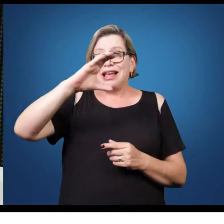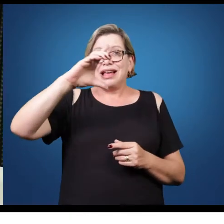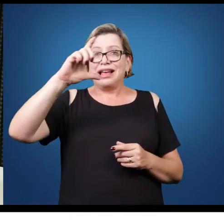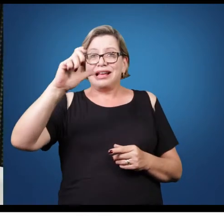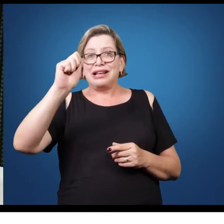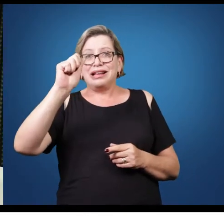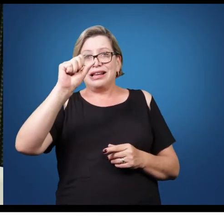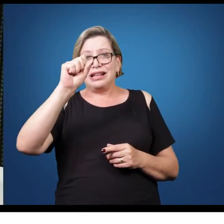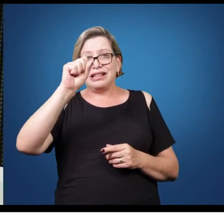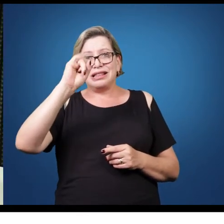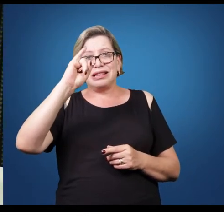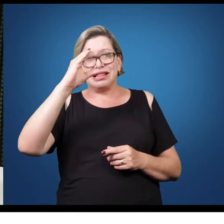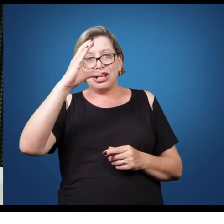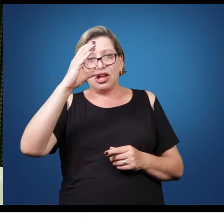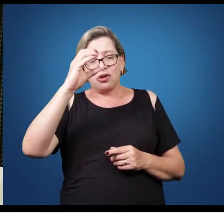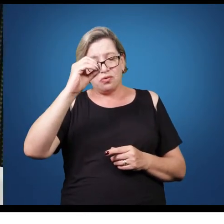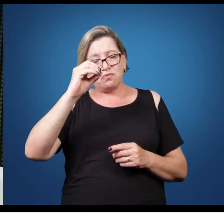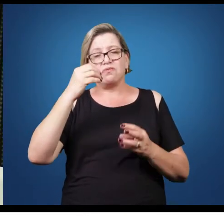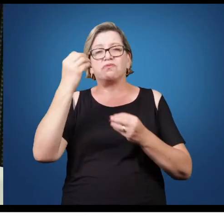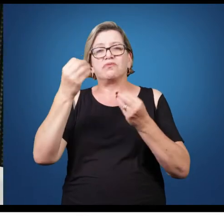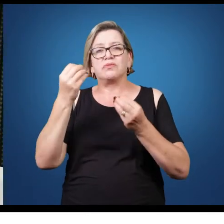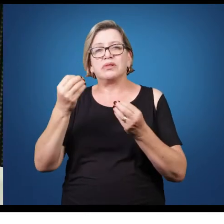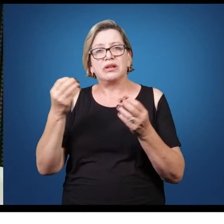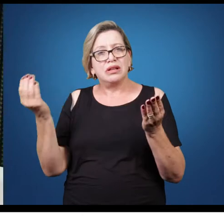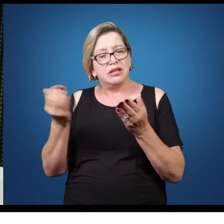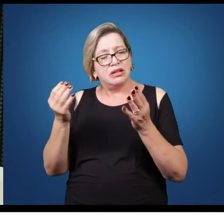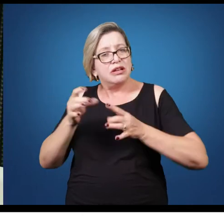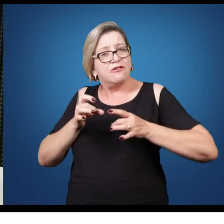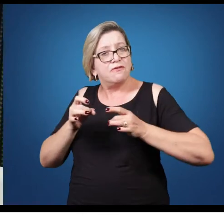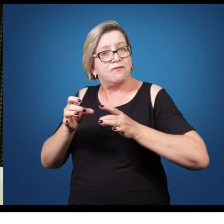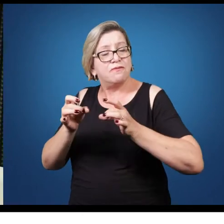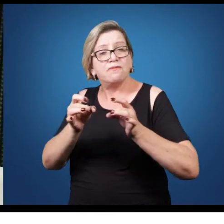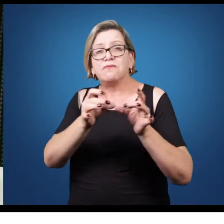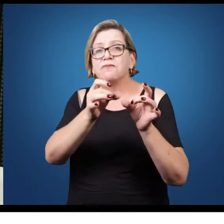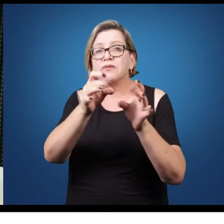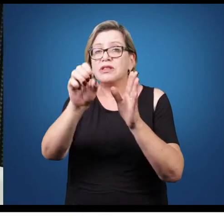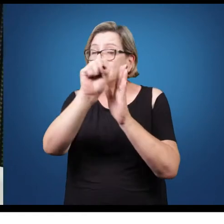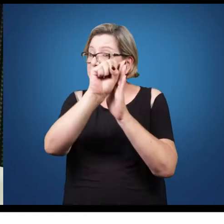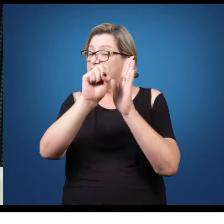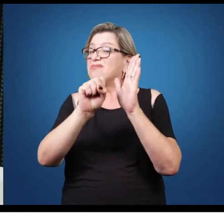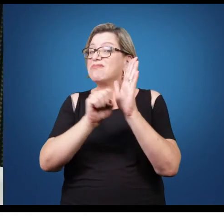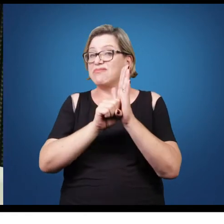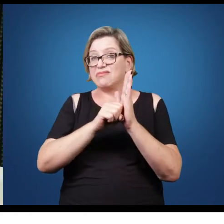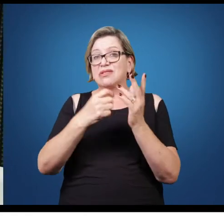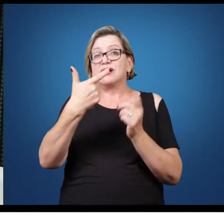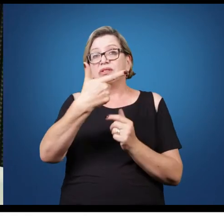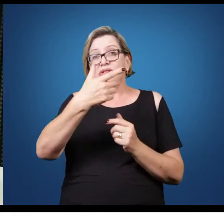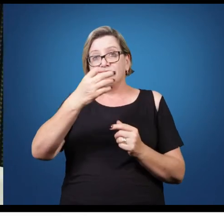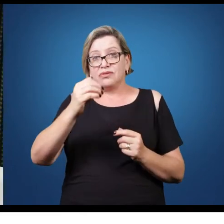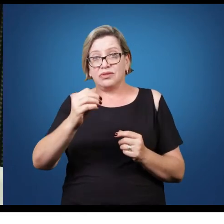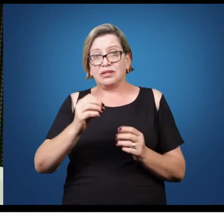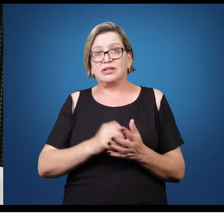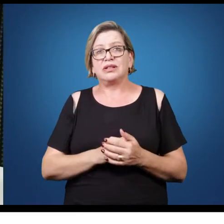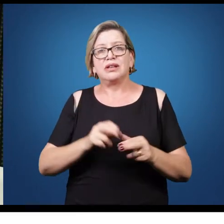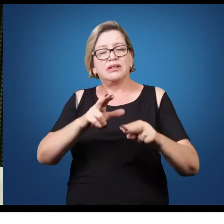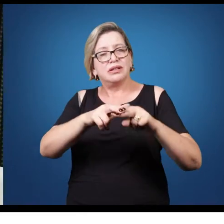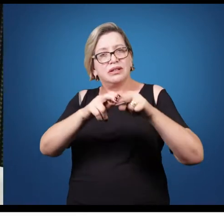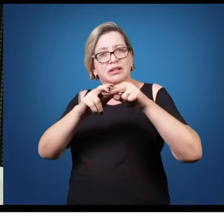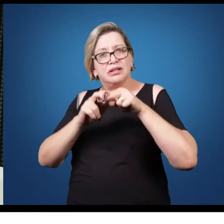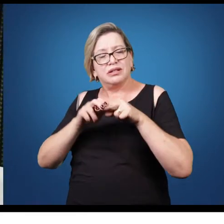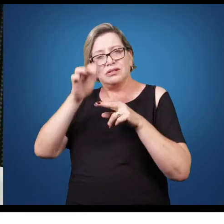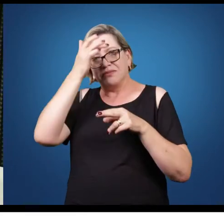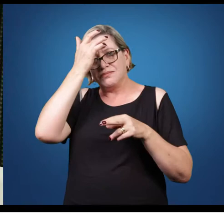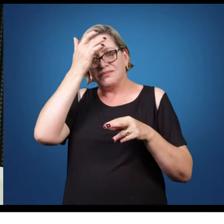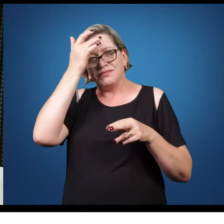20 são muito conhecidos e muito vendidas e por conta talvez desse financiamento dos clássicos que se pense que a música contemporânea